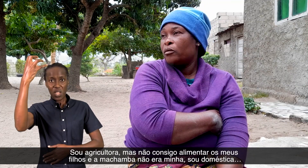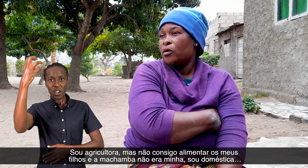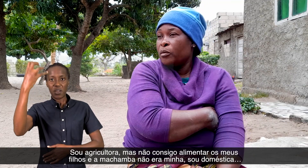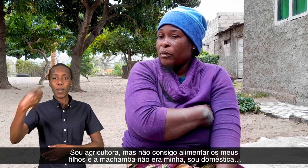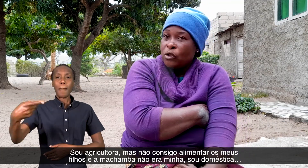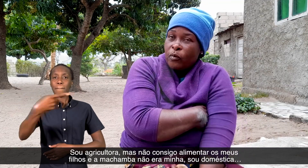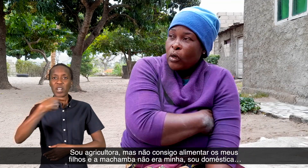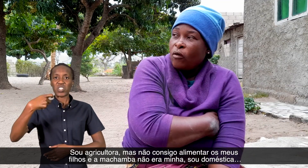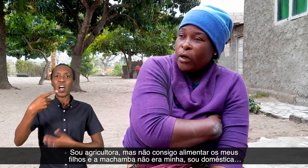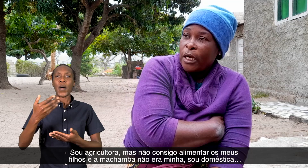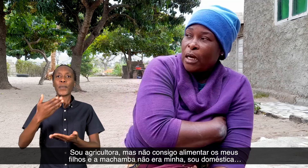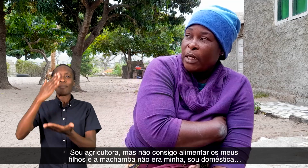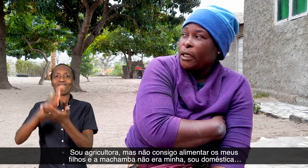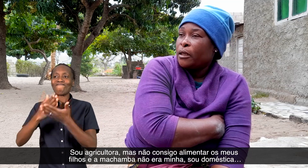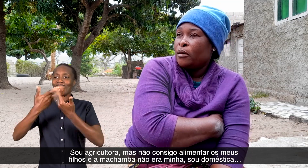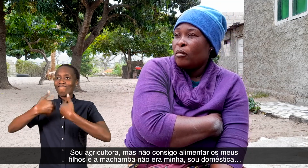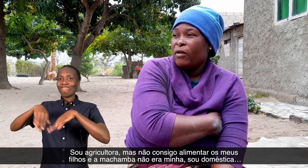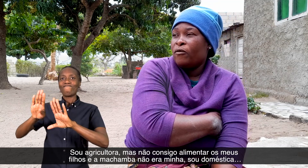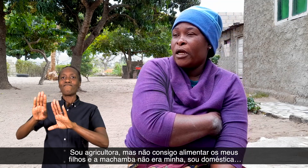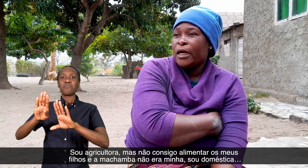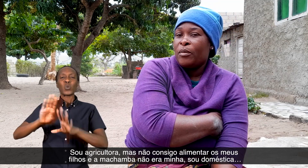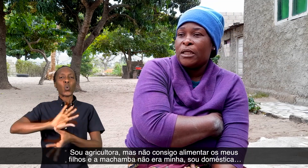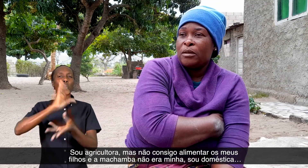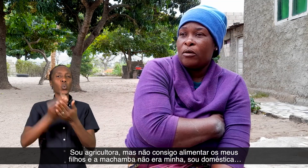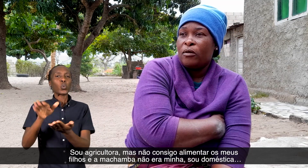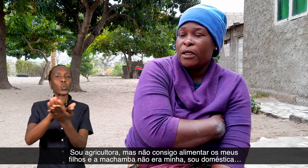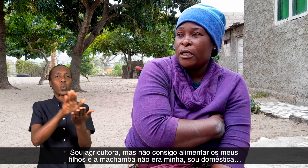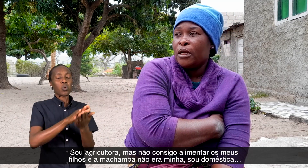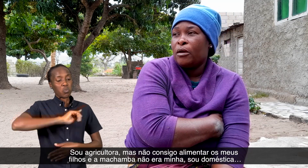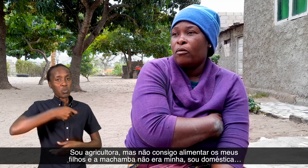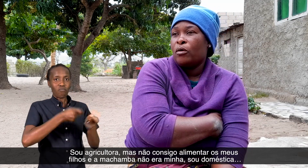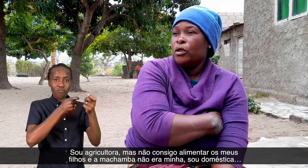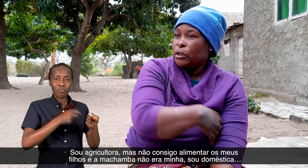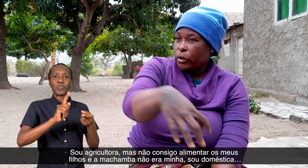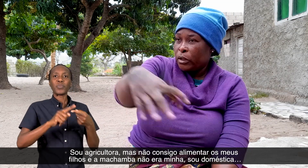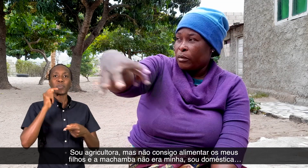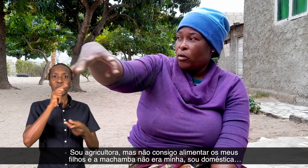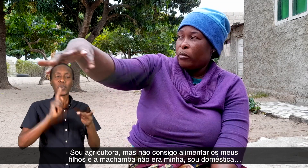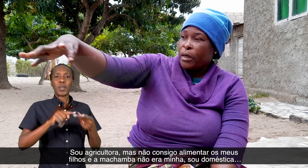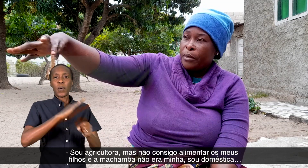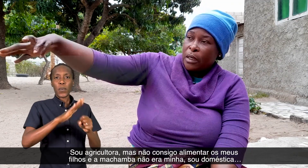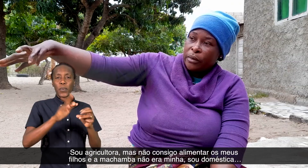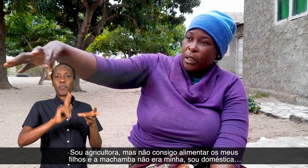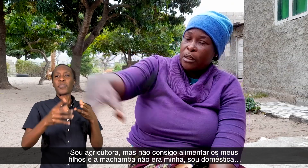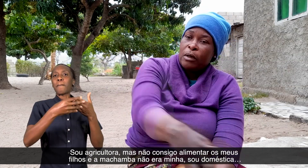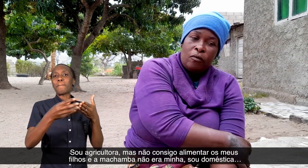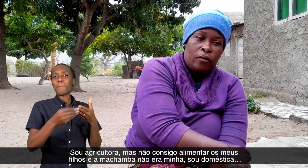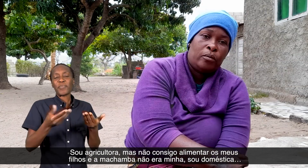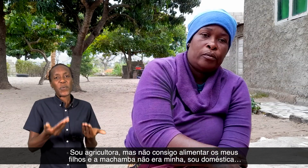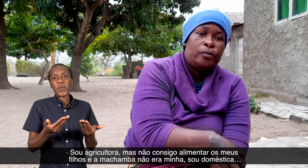Sou agricultora e não consigo alimentar os meus filhos. E a machamba não é minha, sou doméstica.